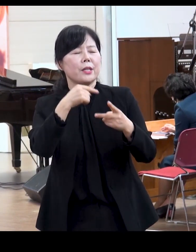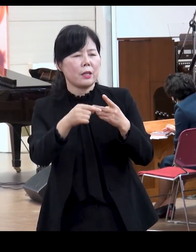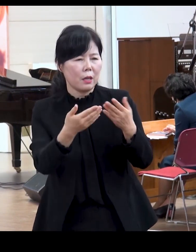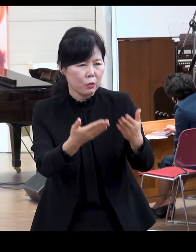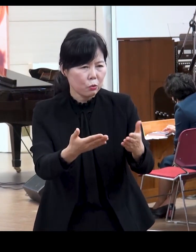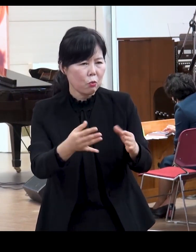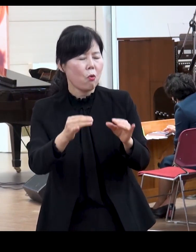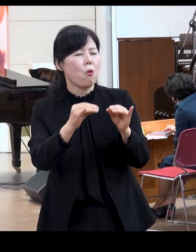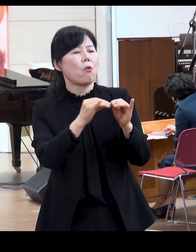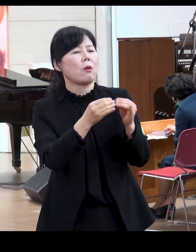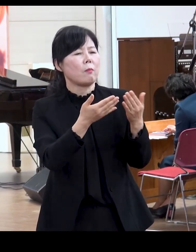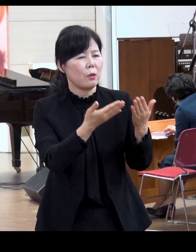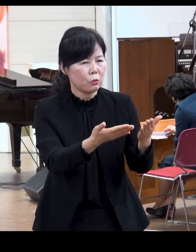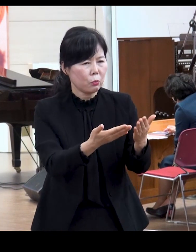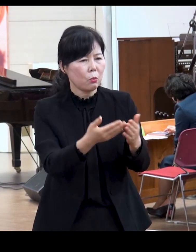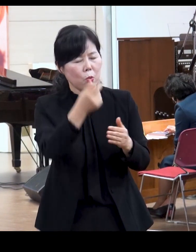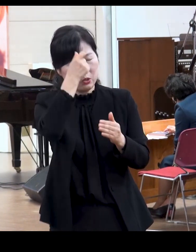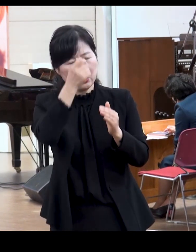받아주고 기도하고